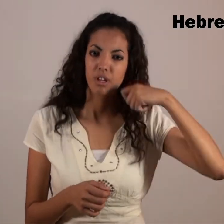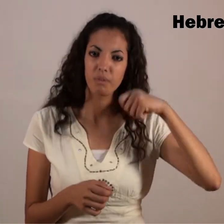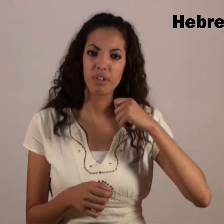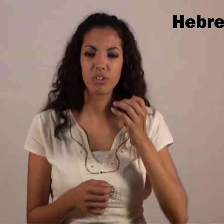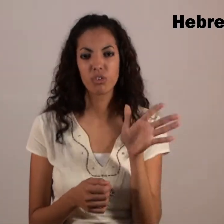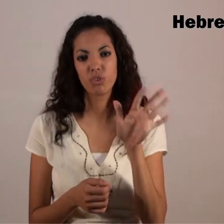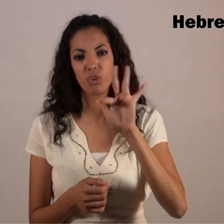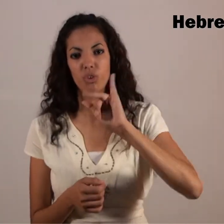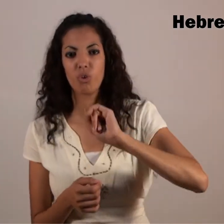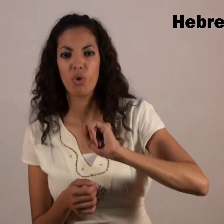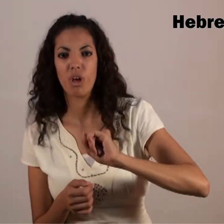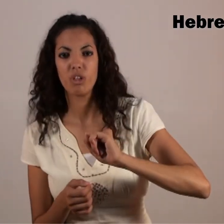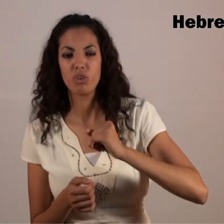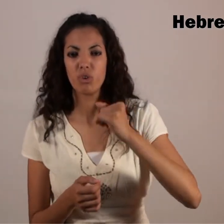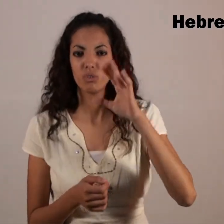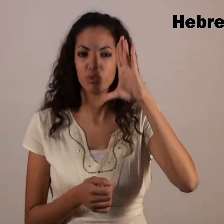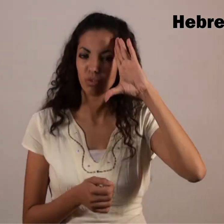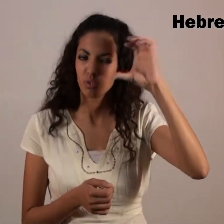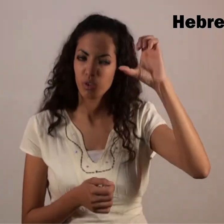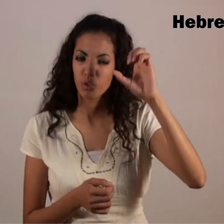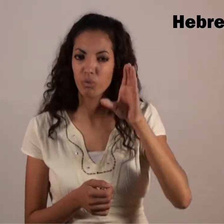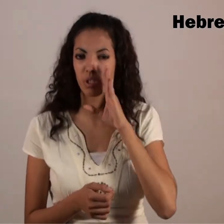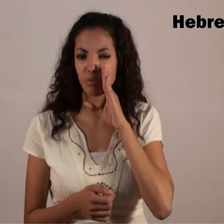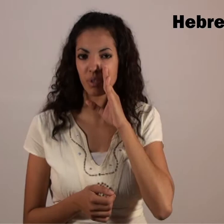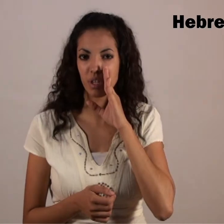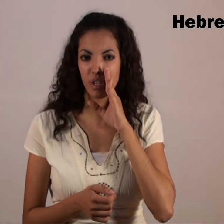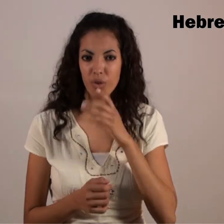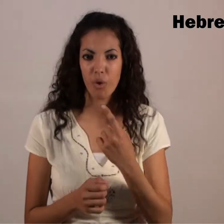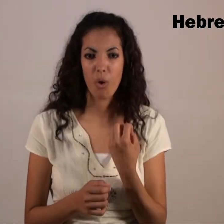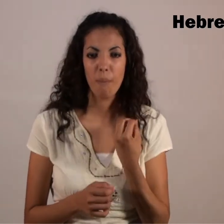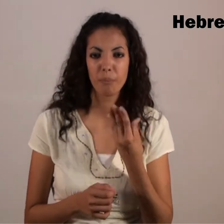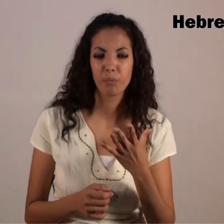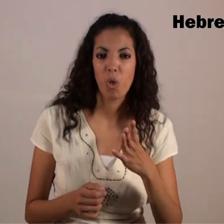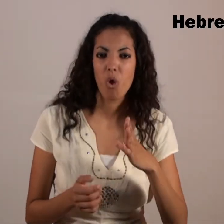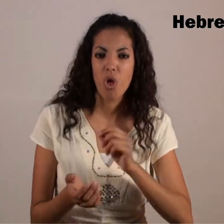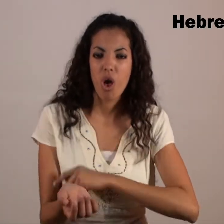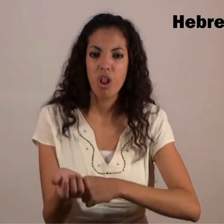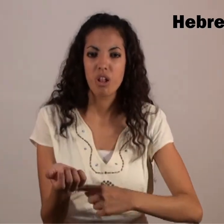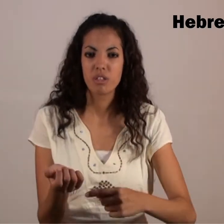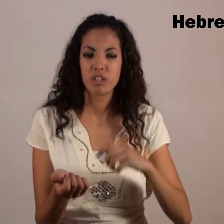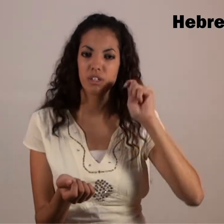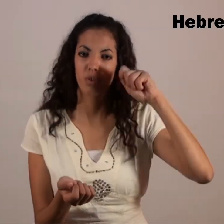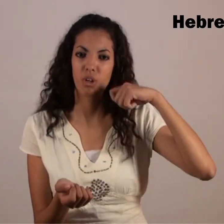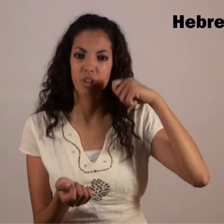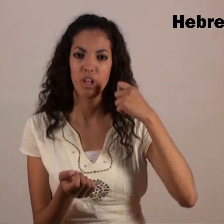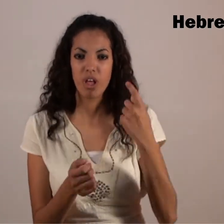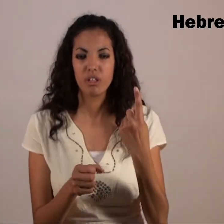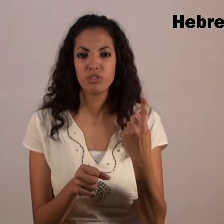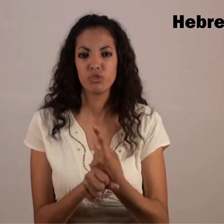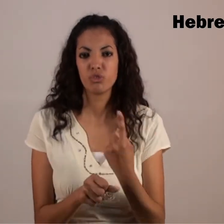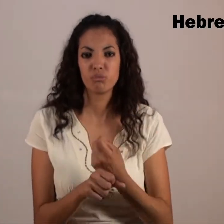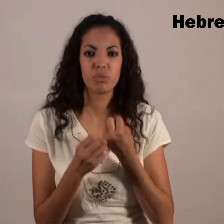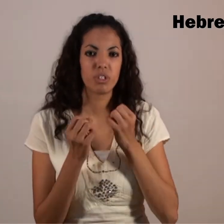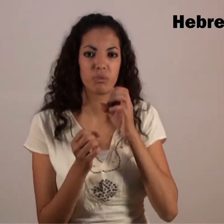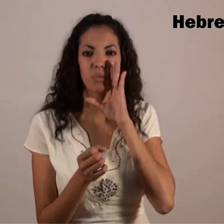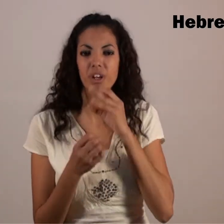los toros y de los machos cabríos no puede quitar los pecados. Por lo cual, entrando en el